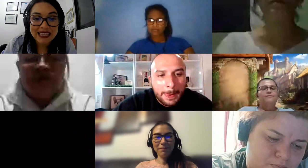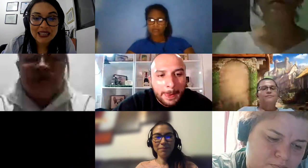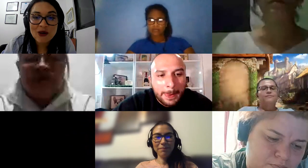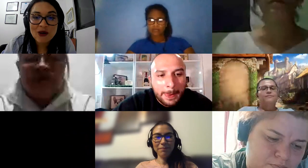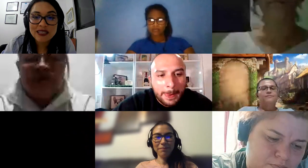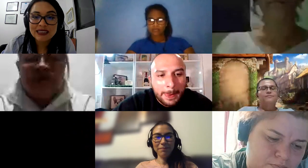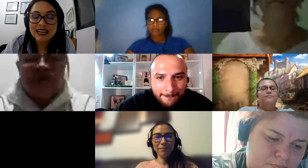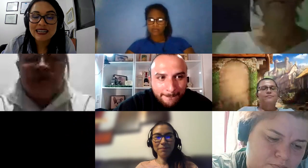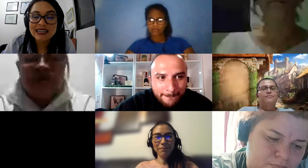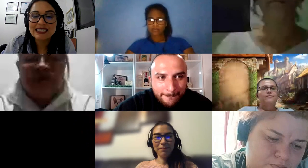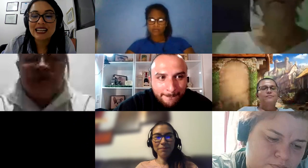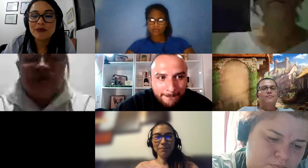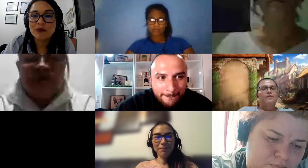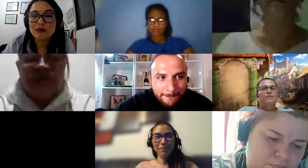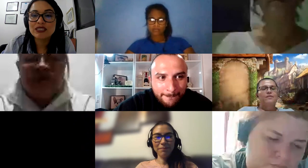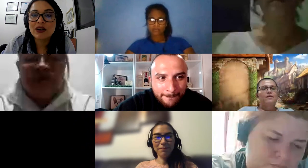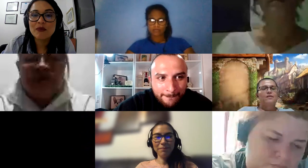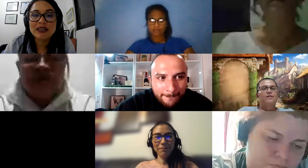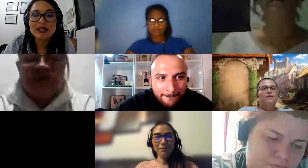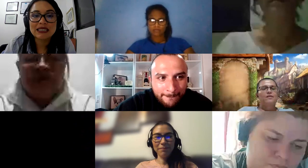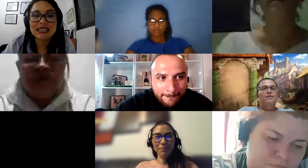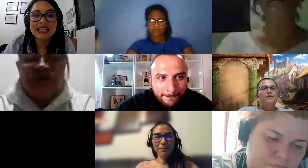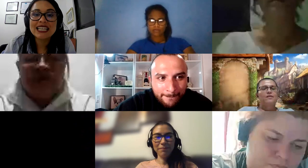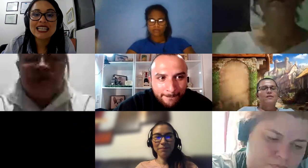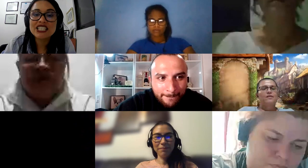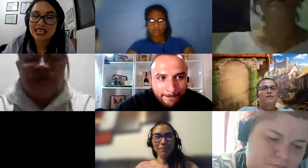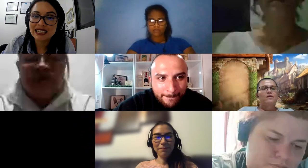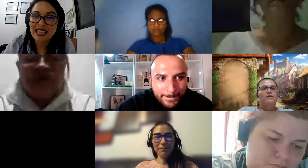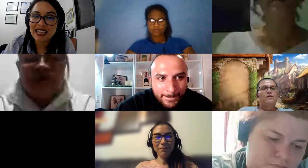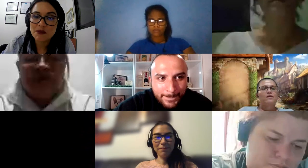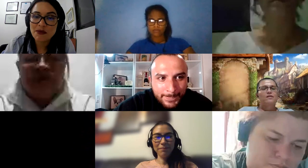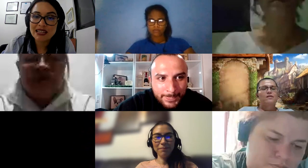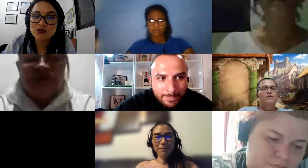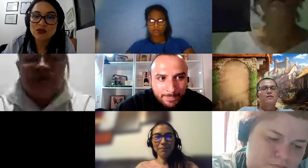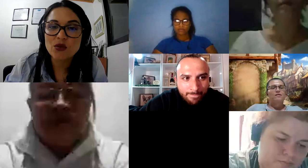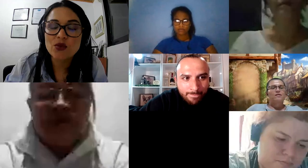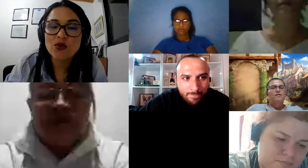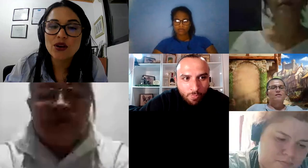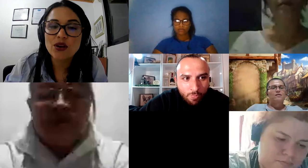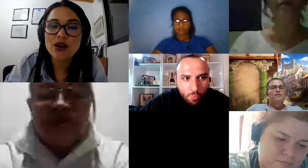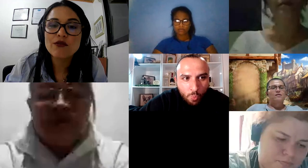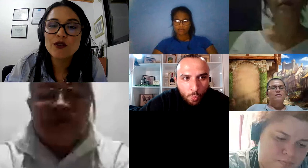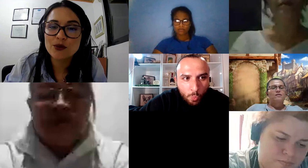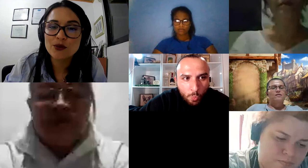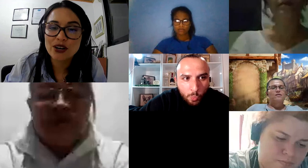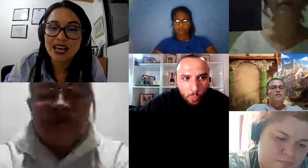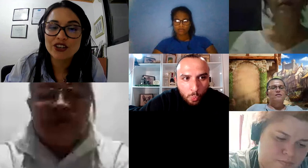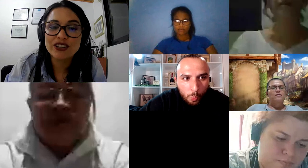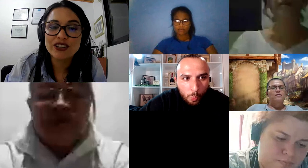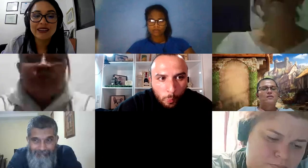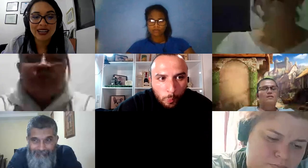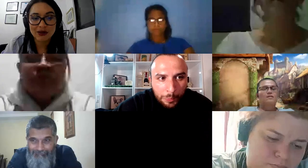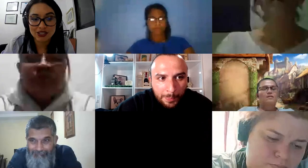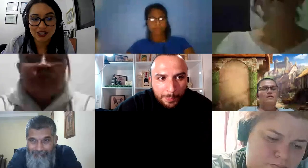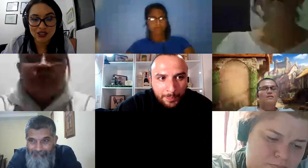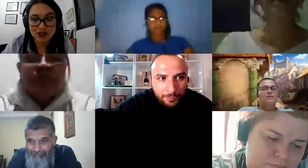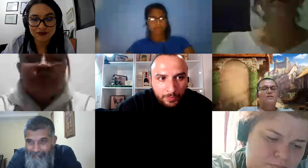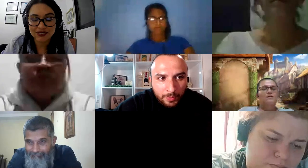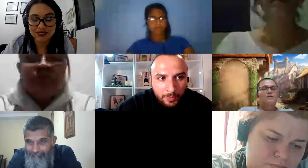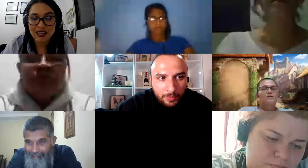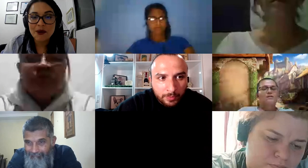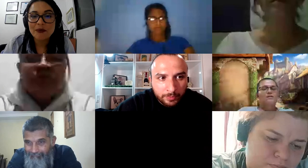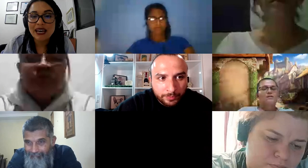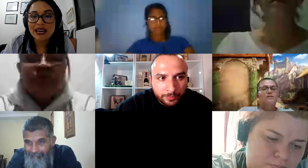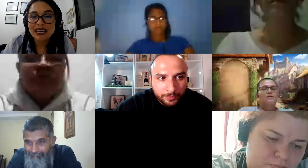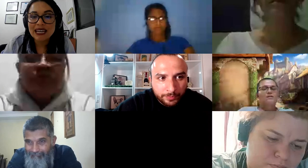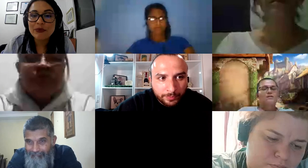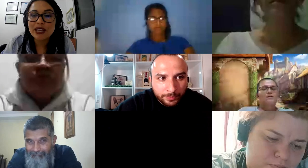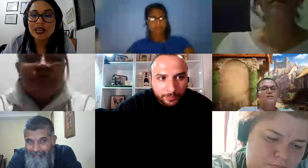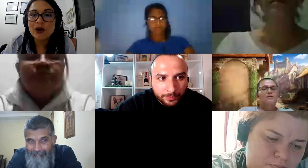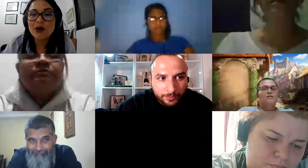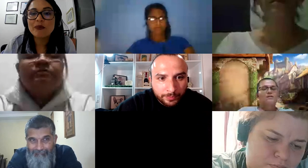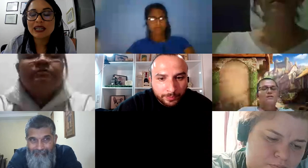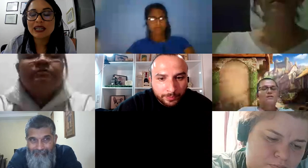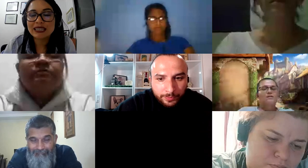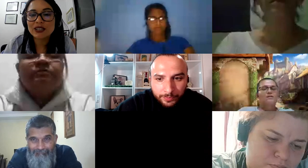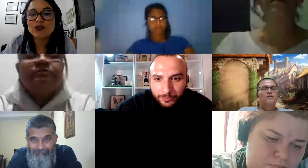Finalmente, comentarles que les vamos a compartir en el chat además un formulario de evaluación para que puedan